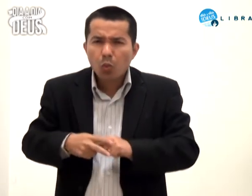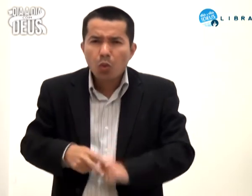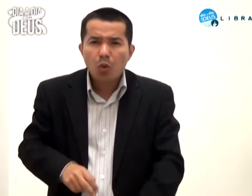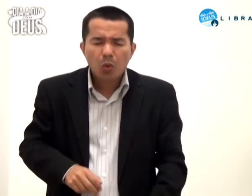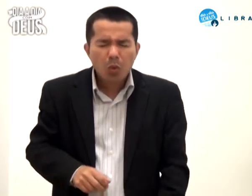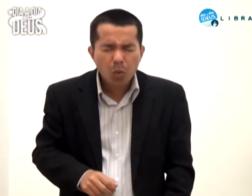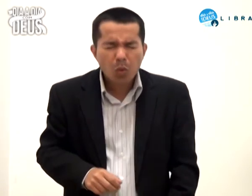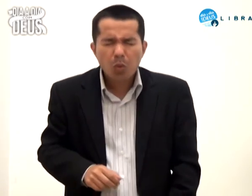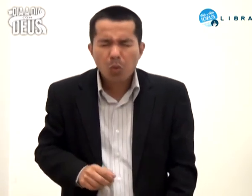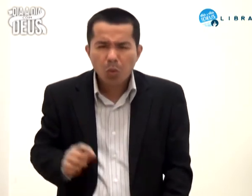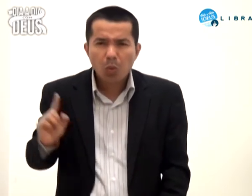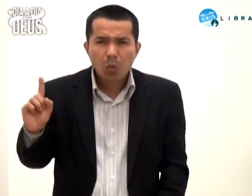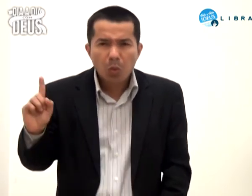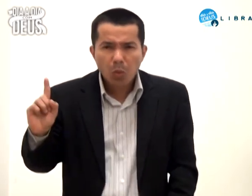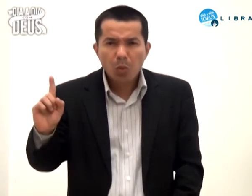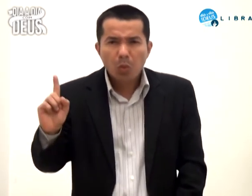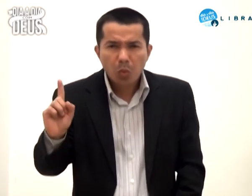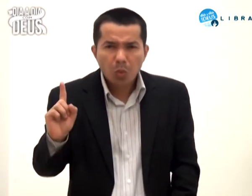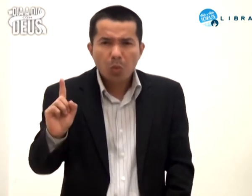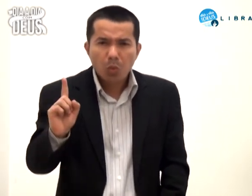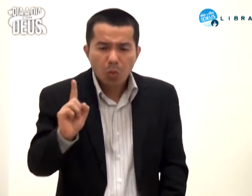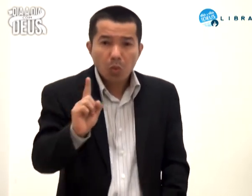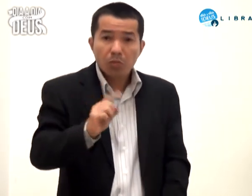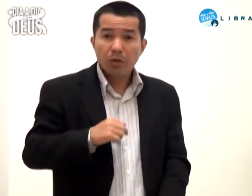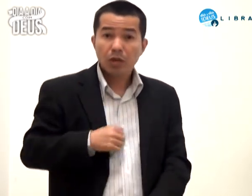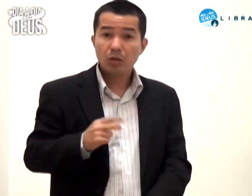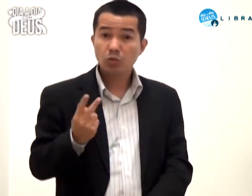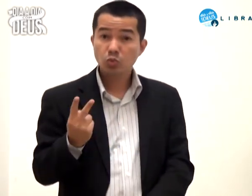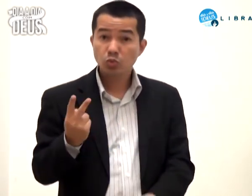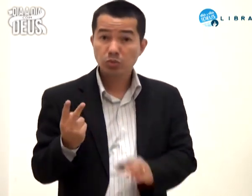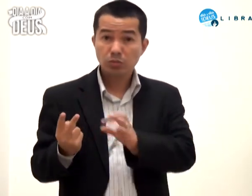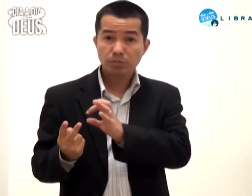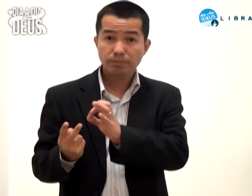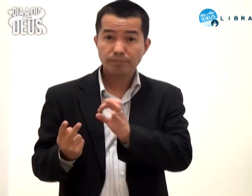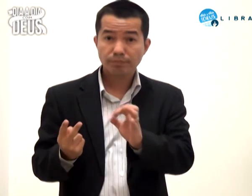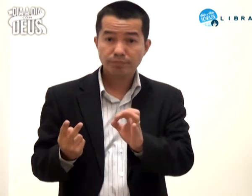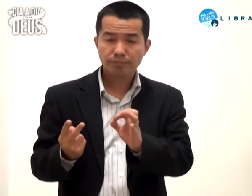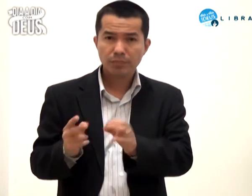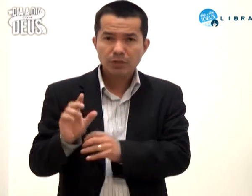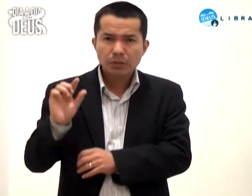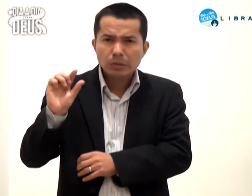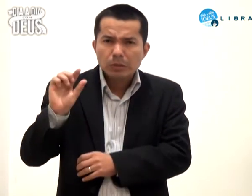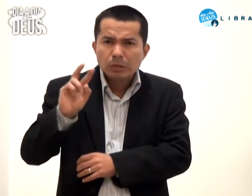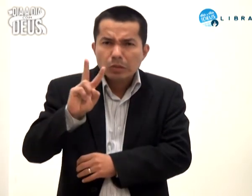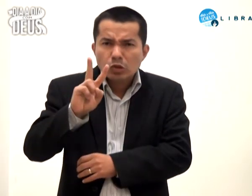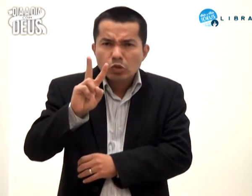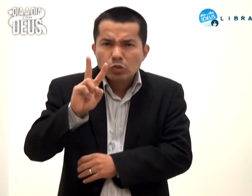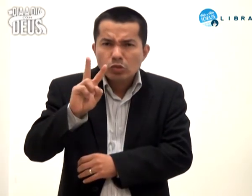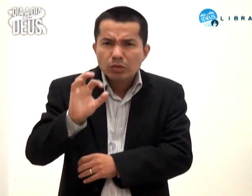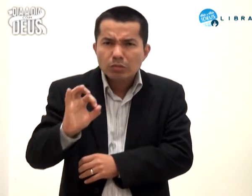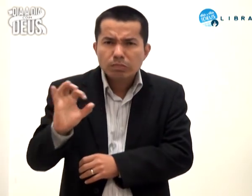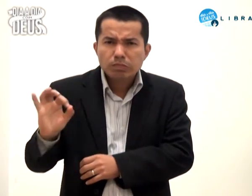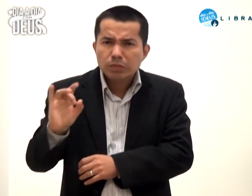do templo. E chega aquela senhora, viúva, pobre, pega 2